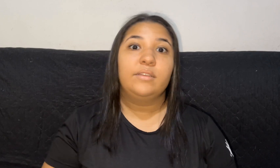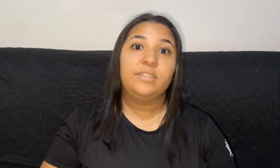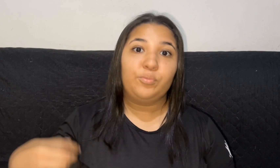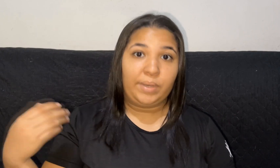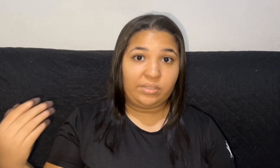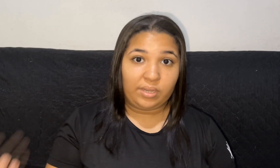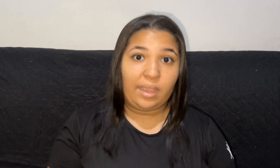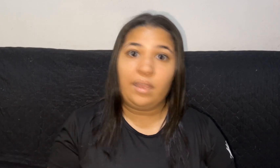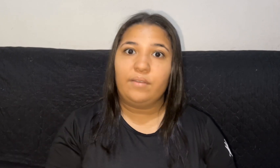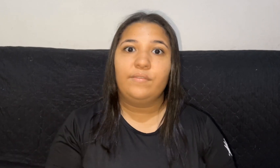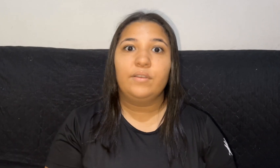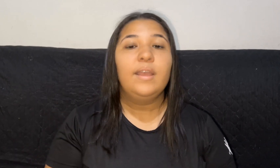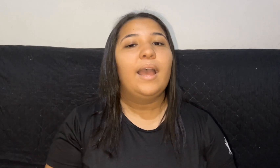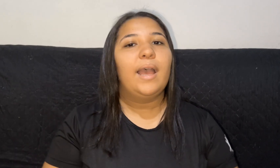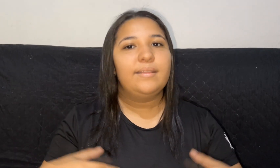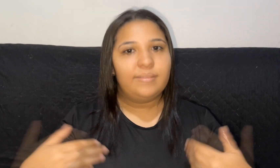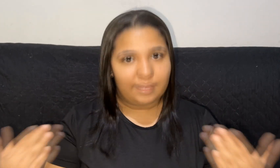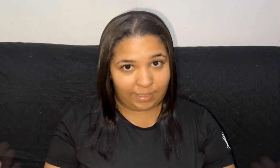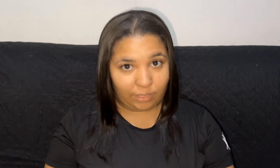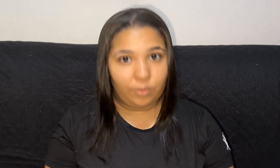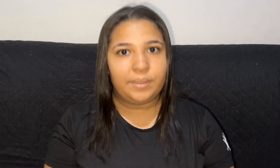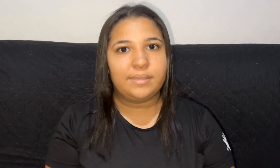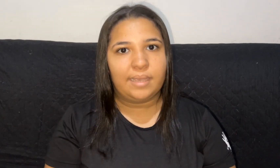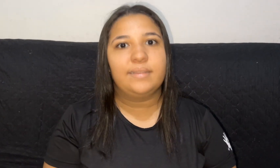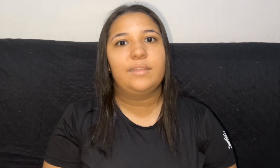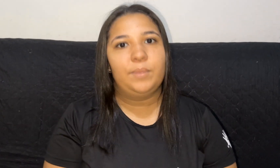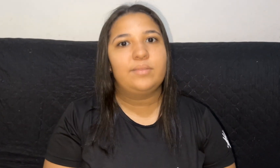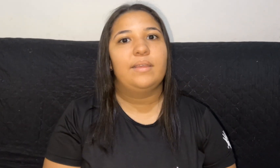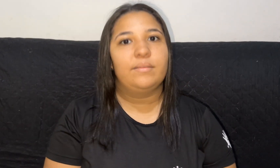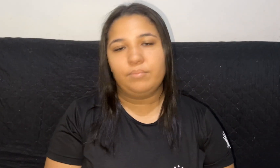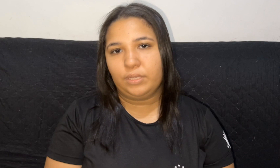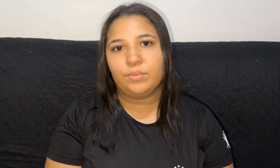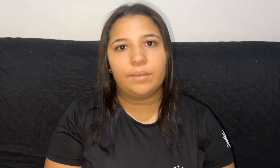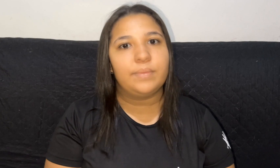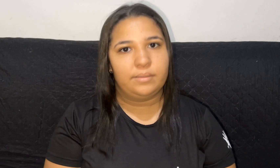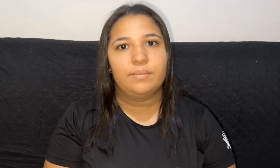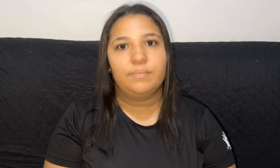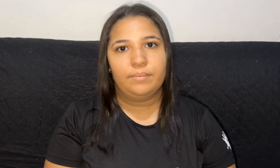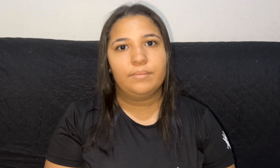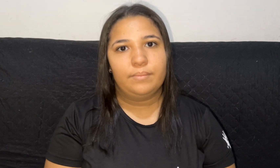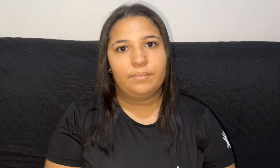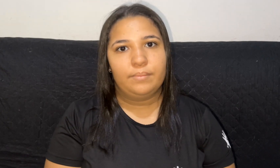gente praticava até começar a interpretar mesmo na missa.